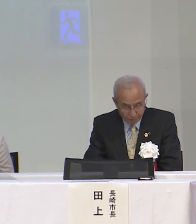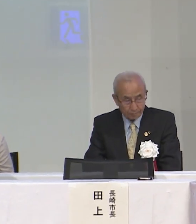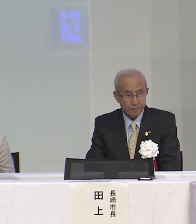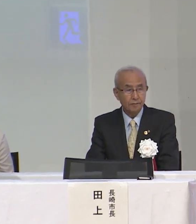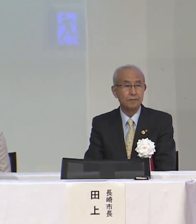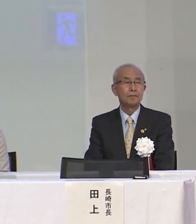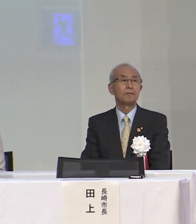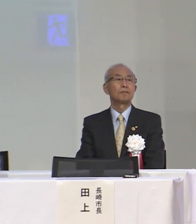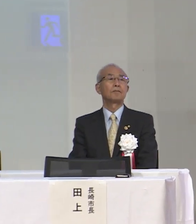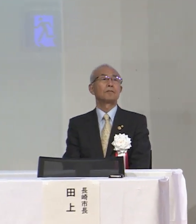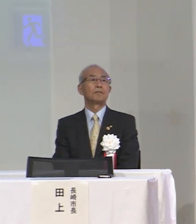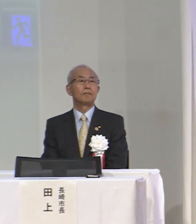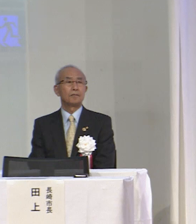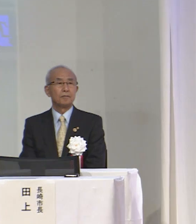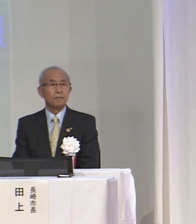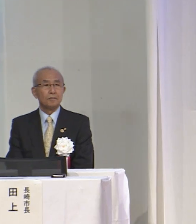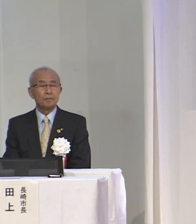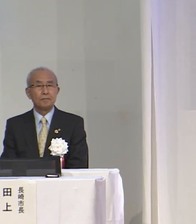ます